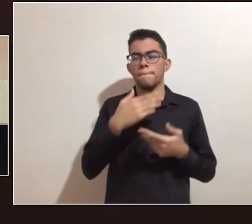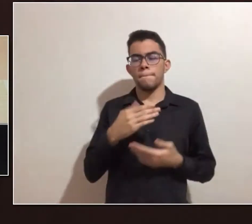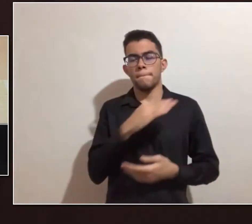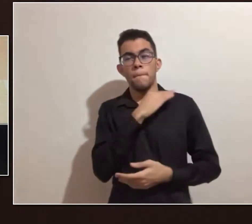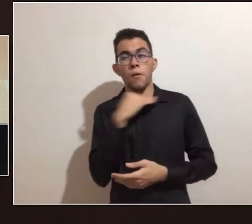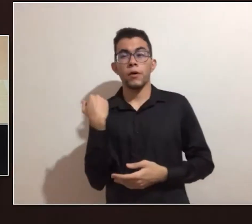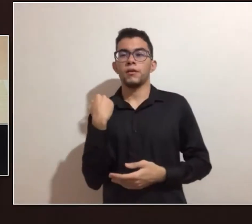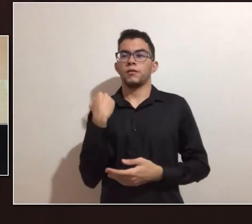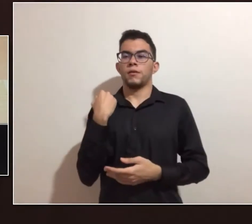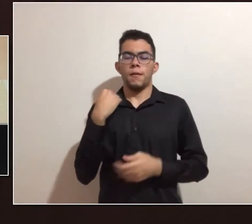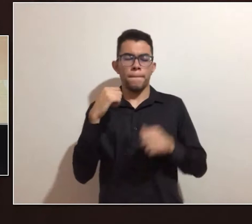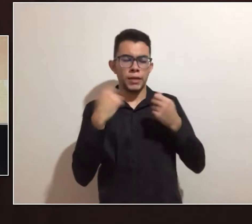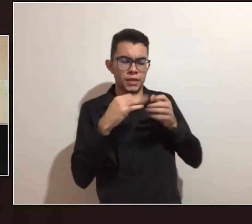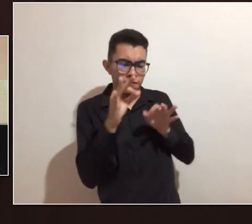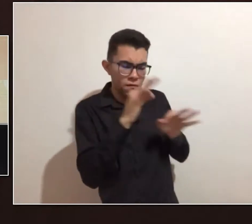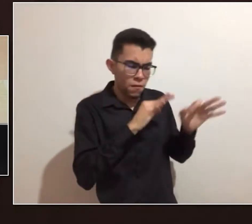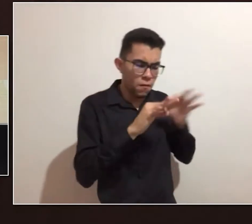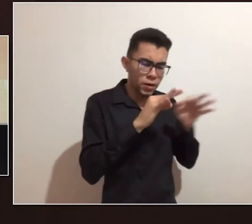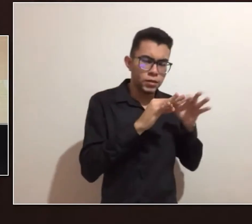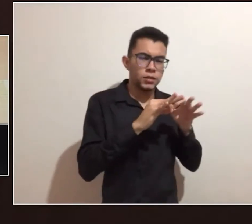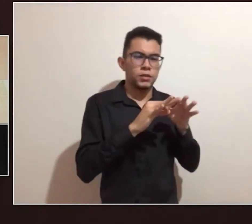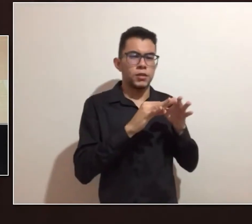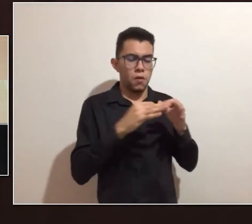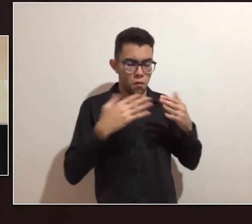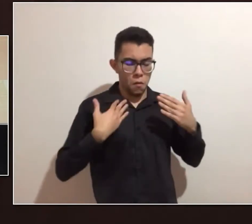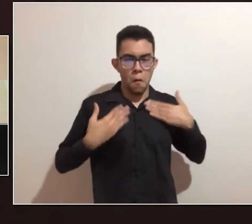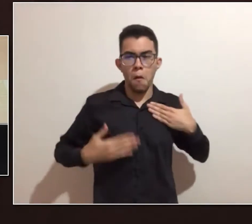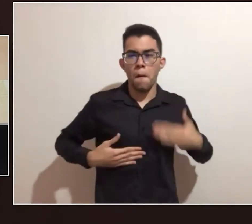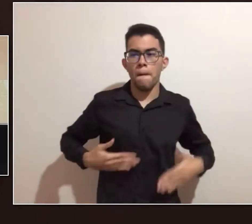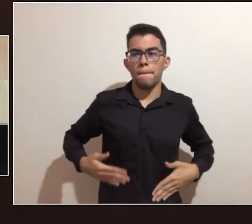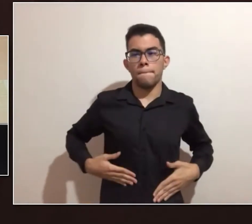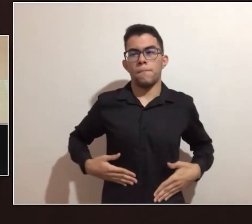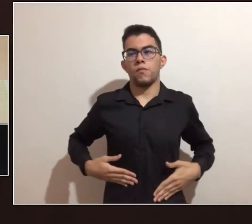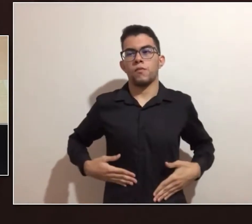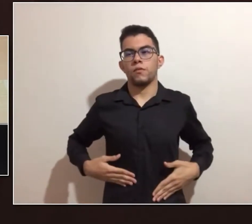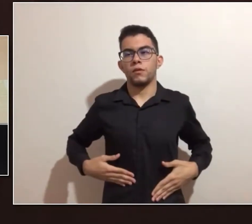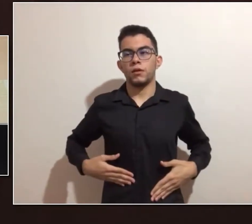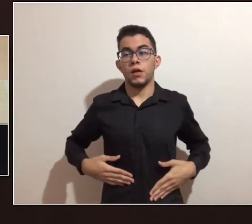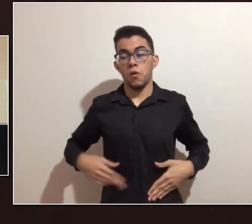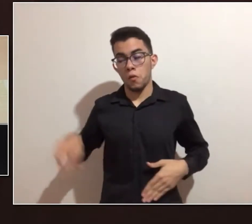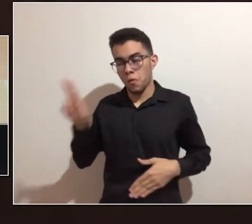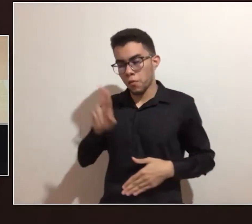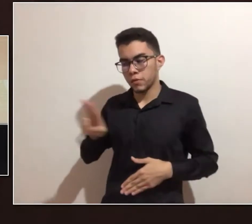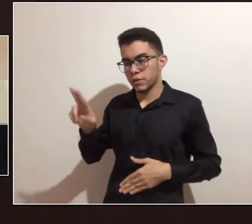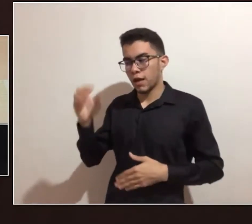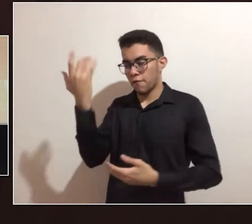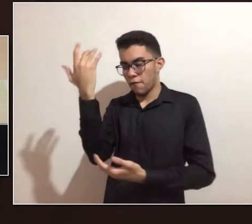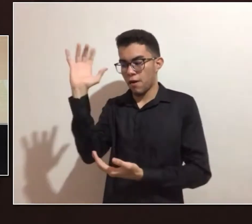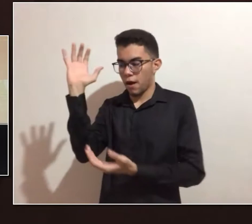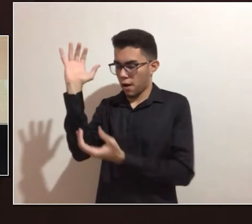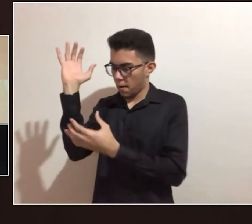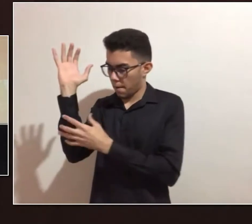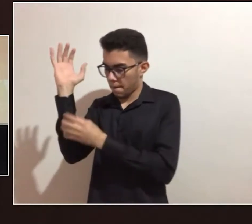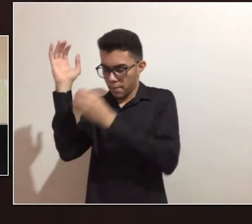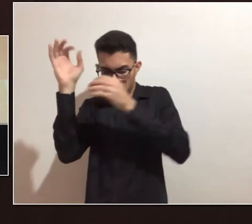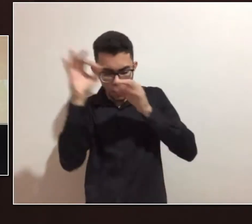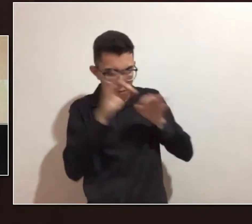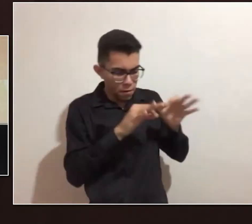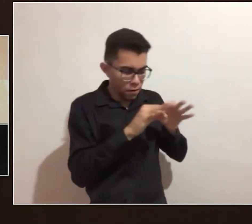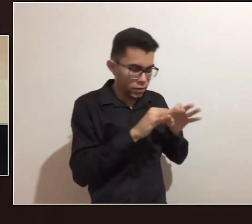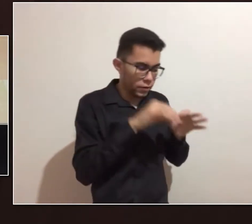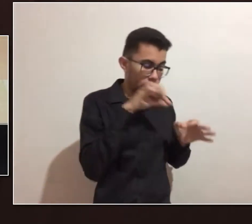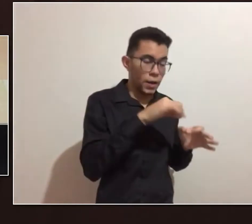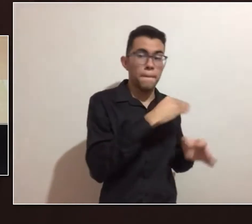muita quantidade. Mas na morte de Cristo, aleluia, por isso nós podemos ser pobres, mas somos ricos em